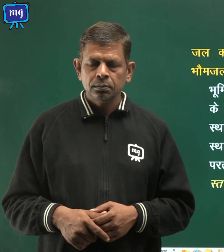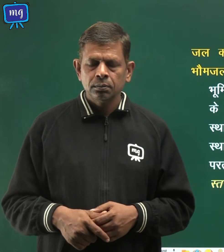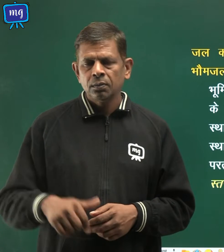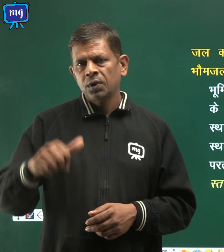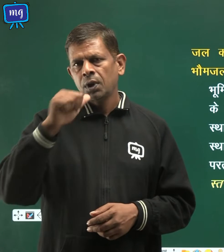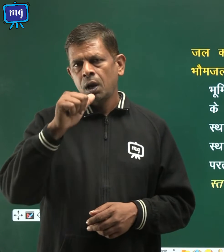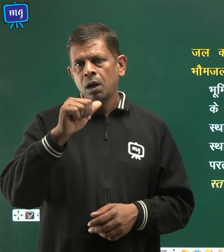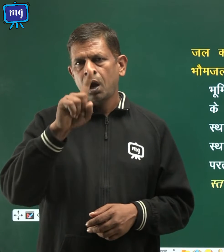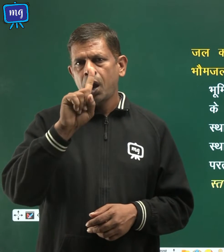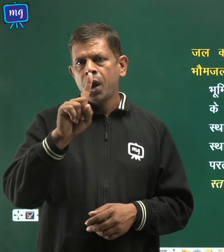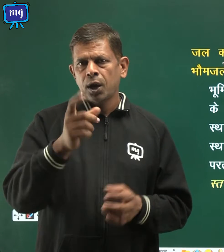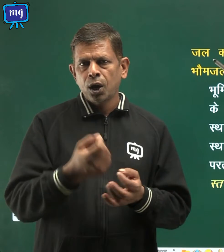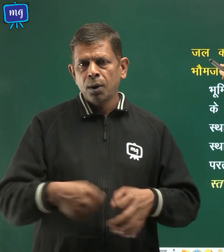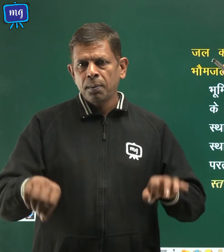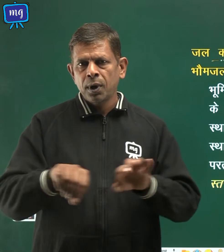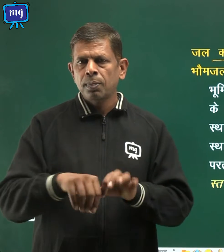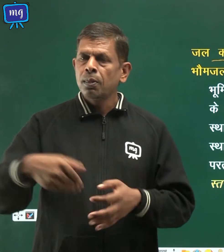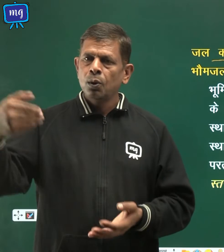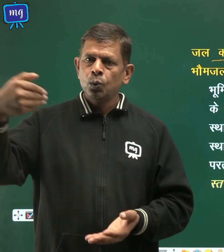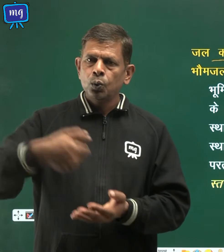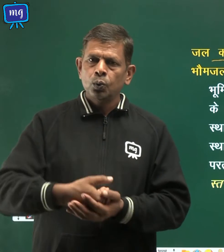जल का एक महत्वपूर्ण स्रोत